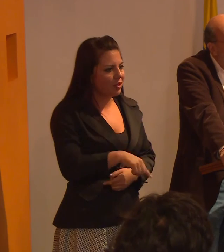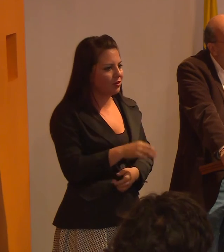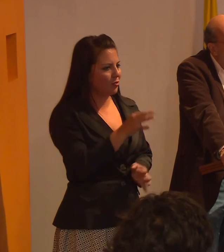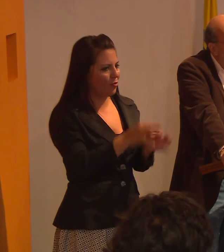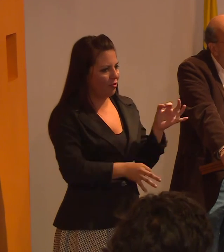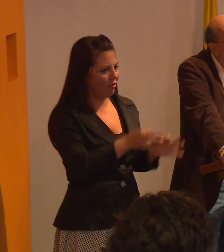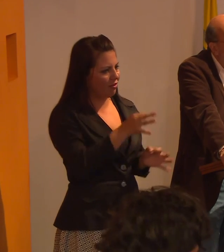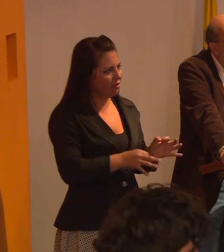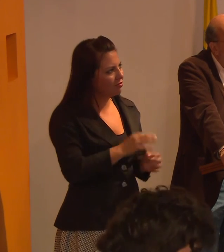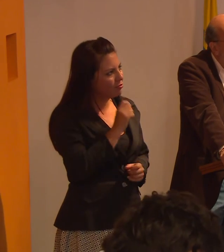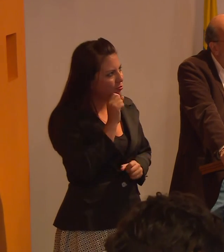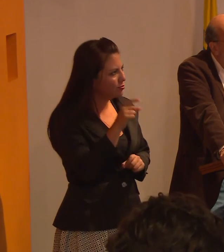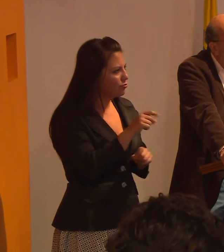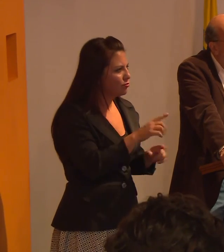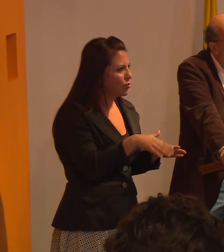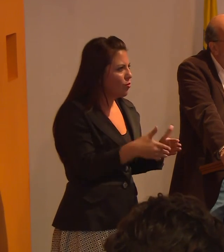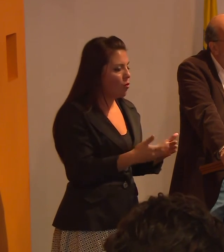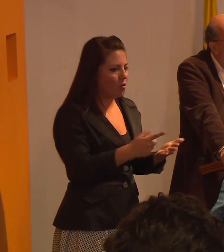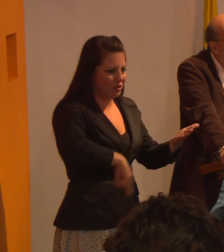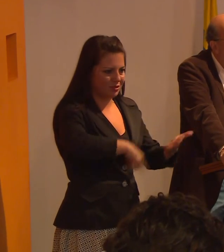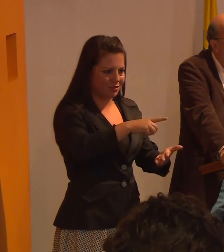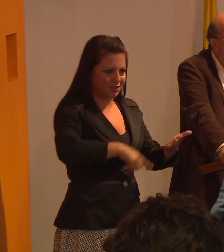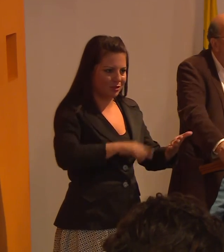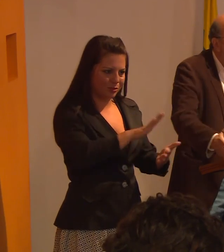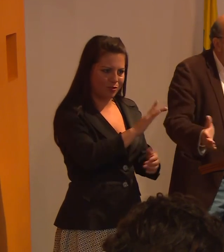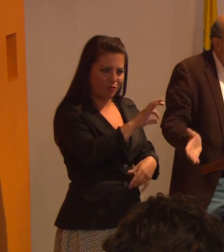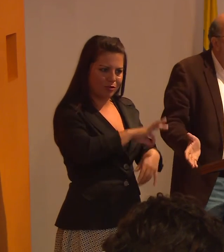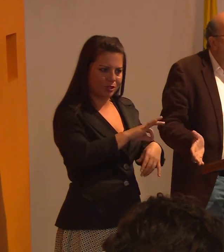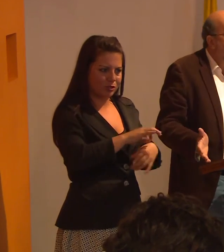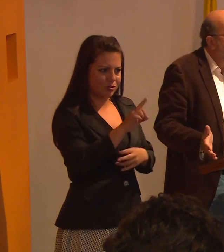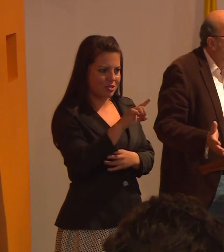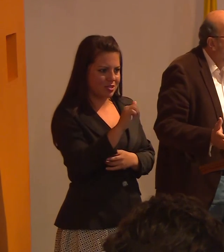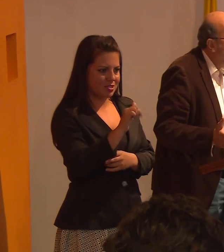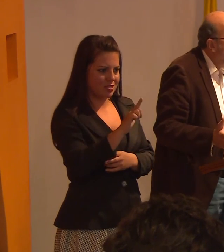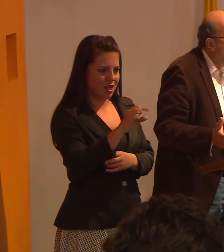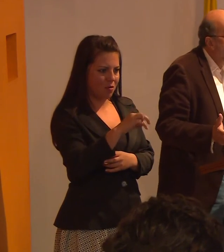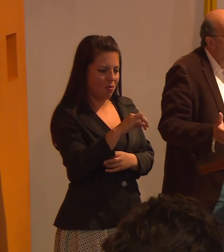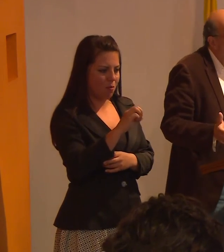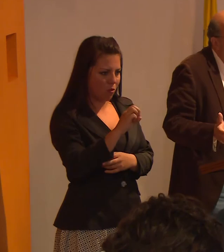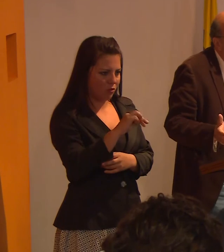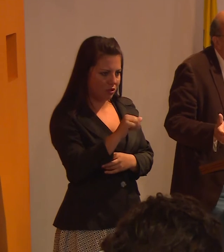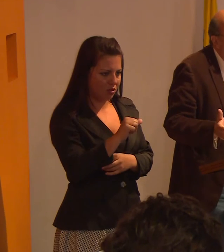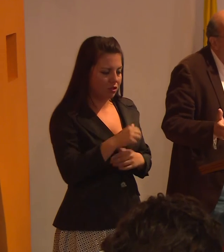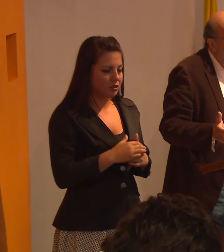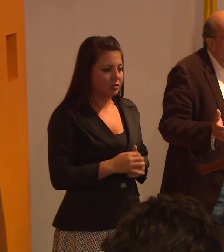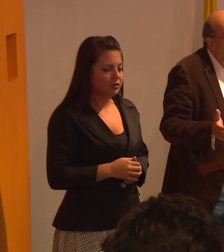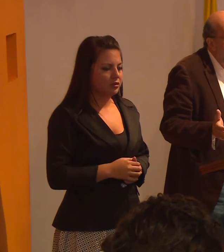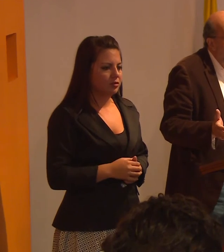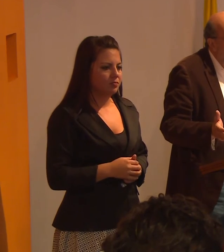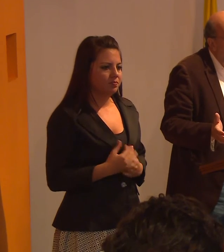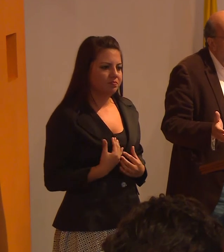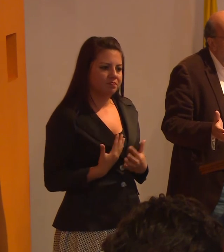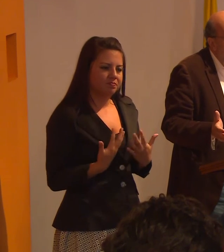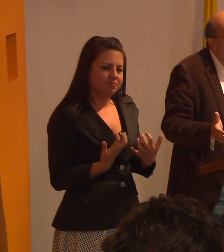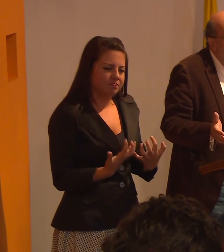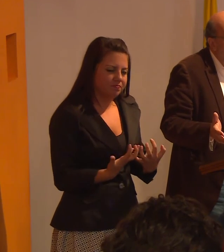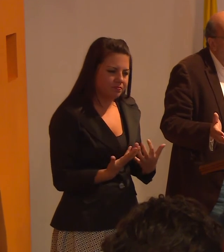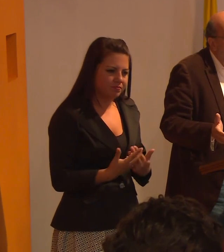contratación existente con la Fundación Salmona, y lo que queremos es